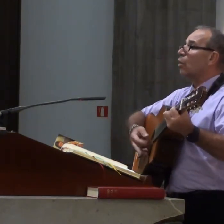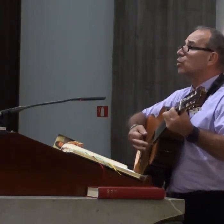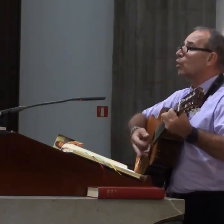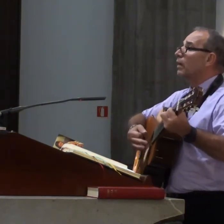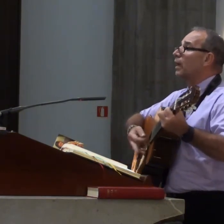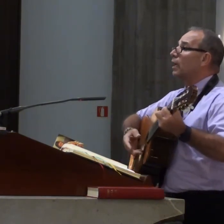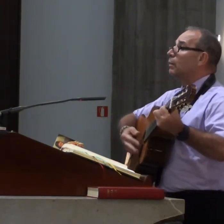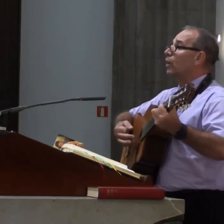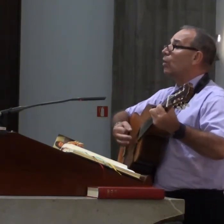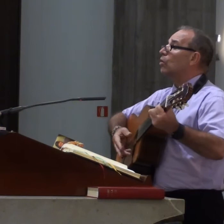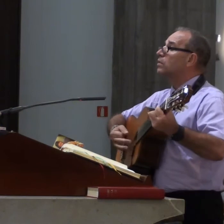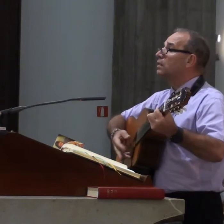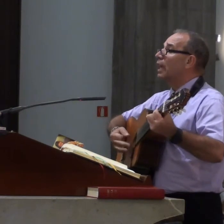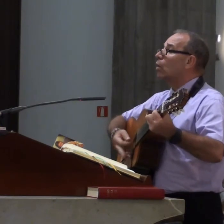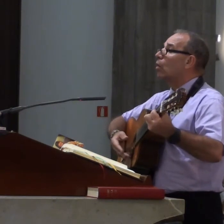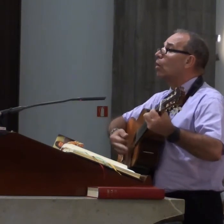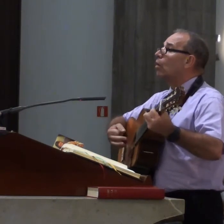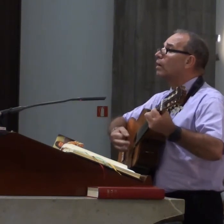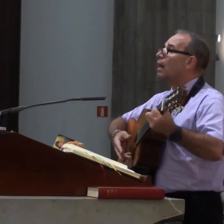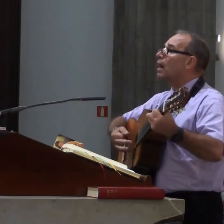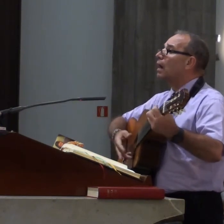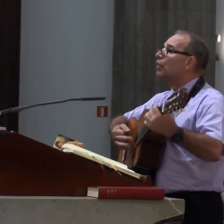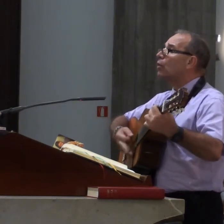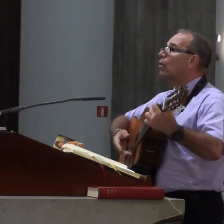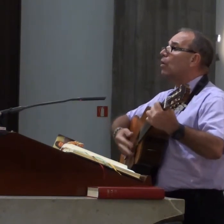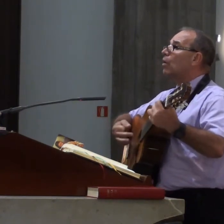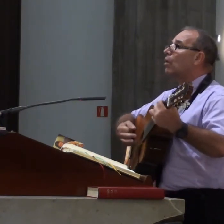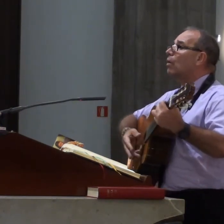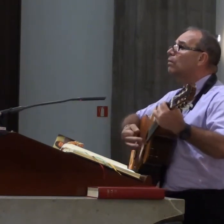dispersa vamos soberbio de